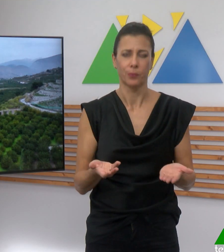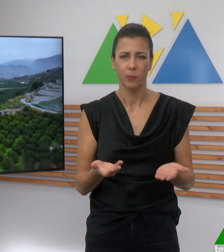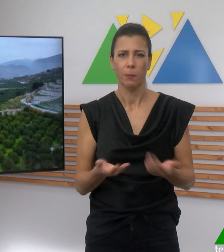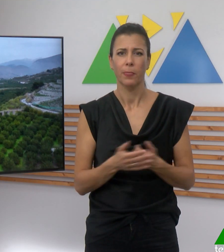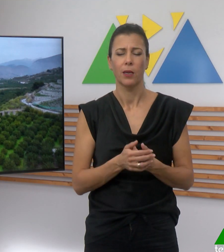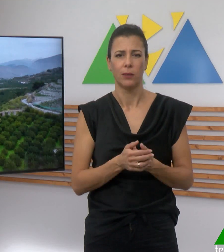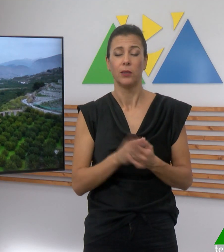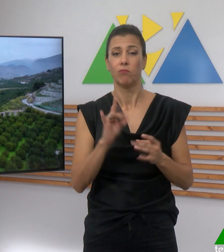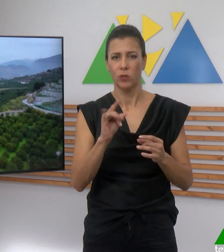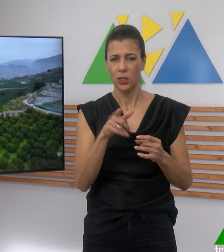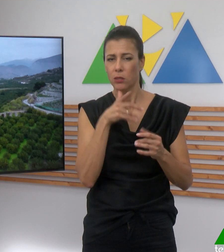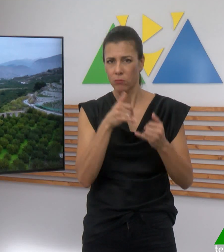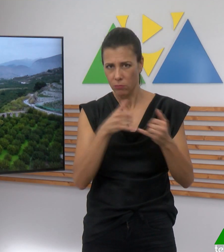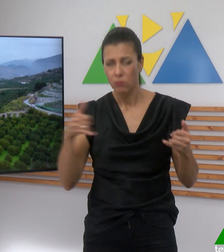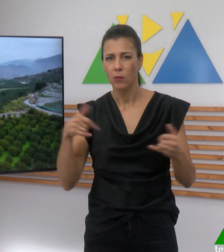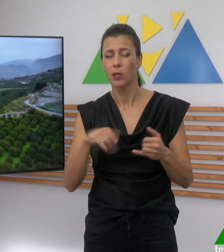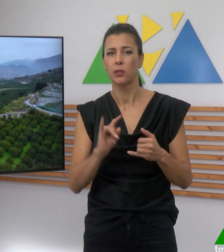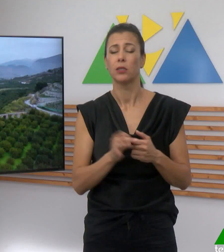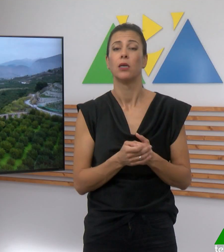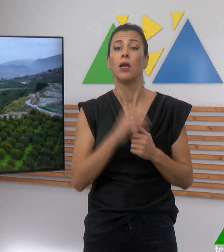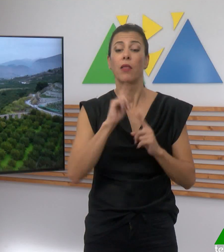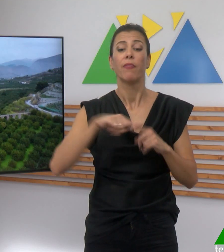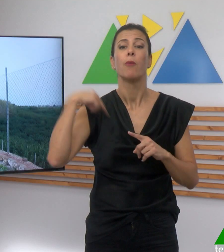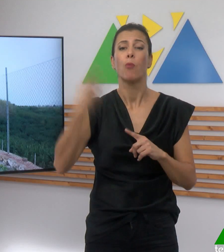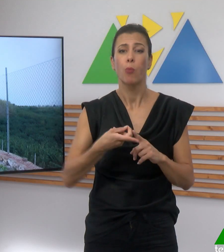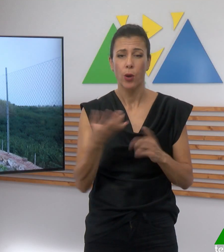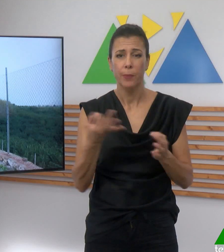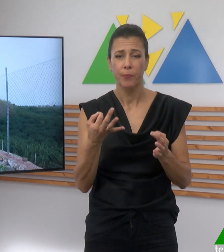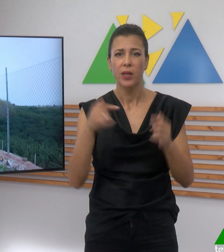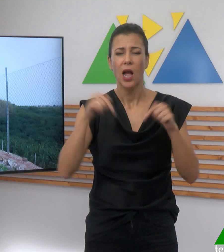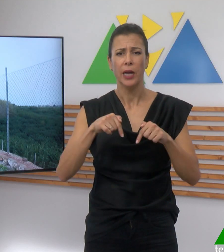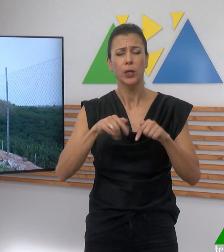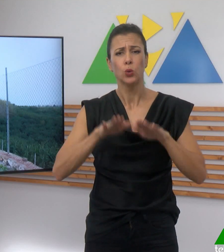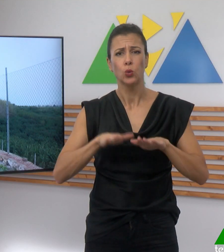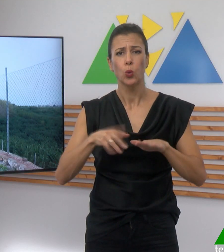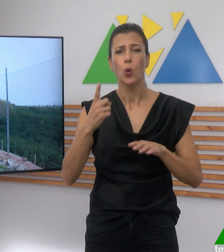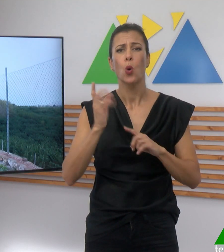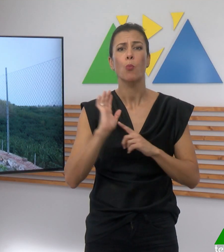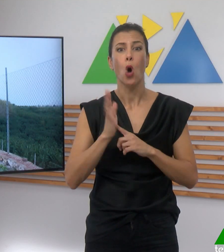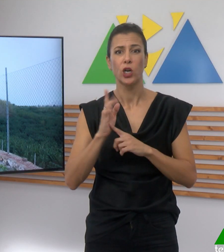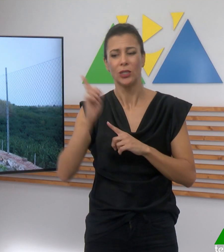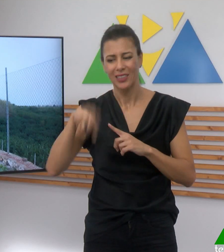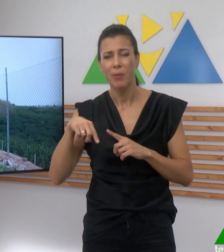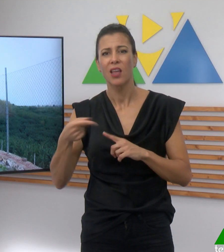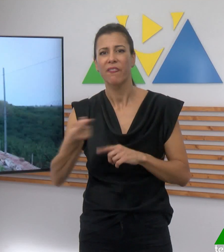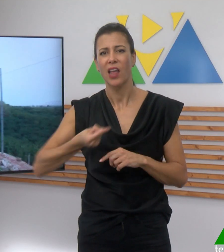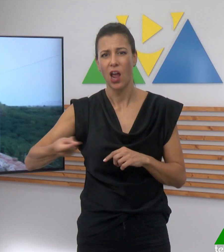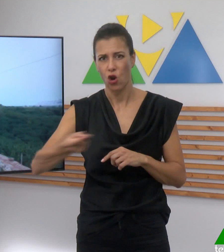latina lindo la latina posteriormente aquí estuvo un molino de arroz se conocía también por eso este